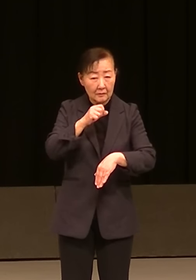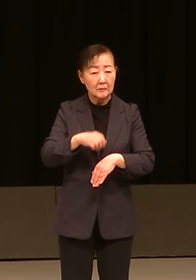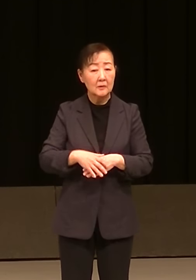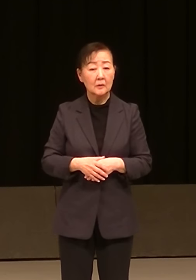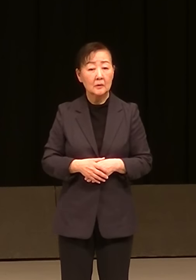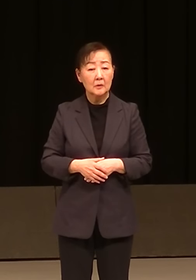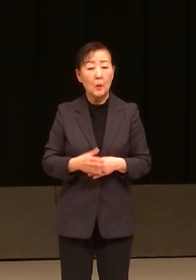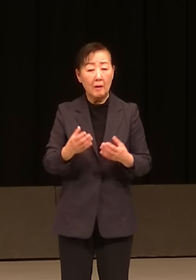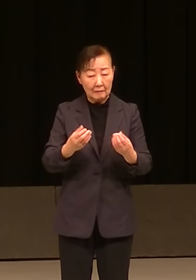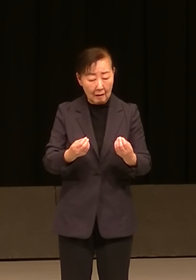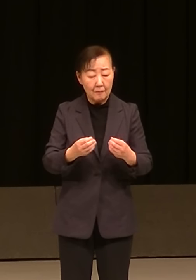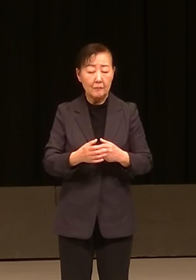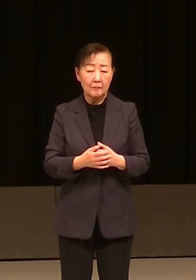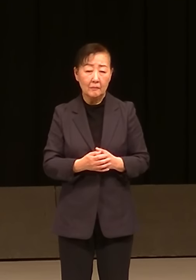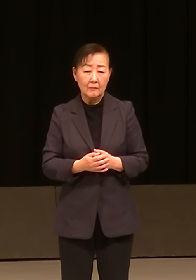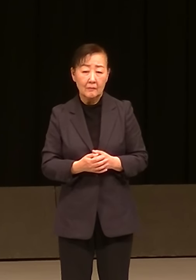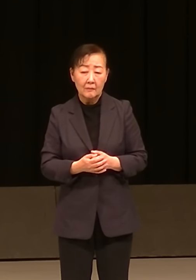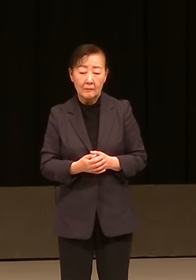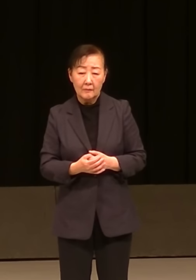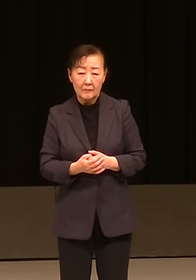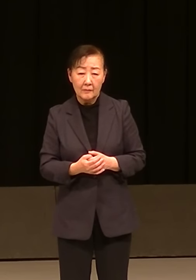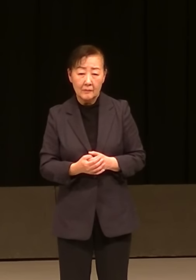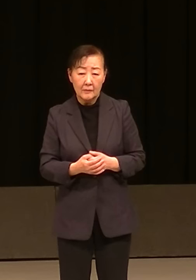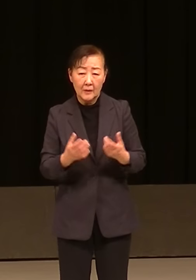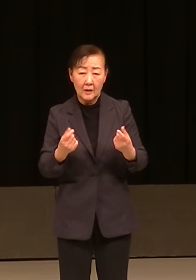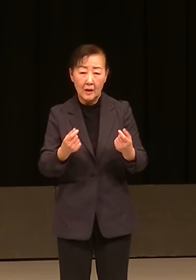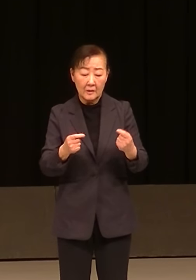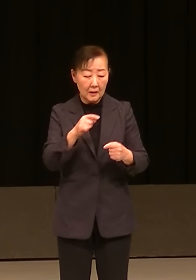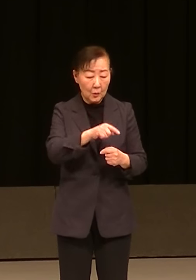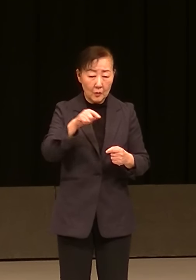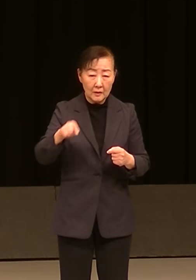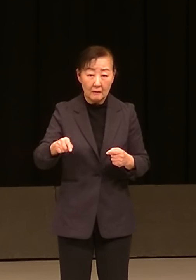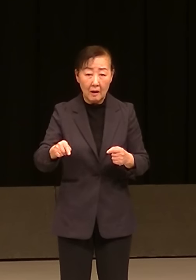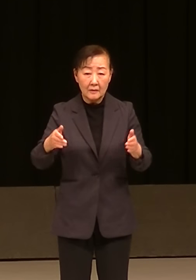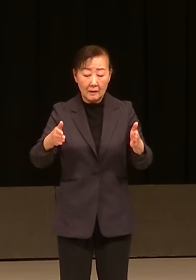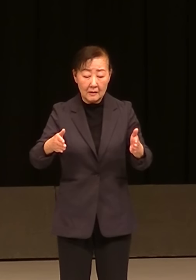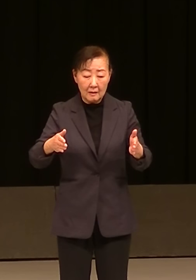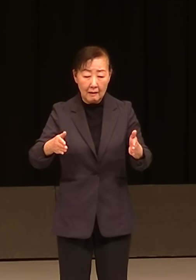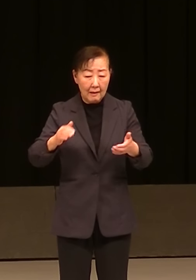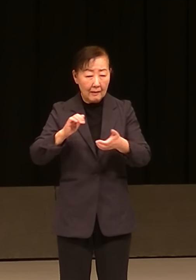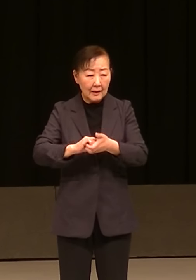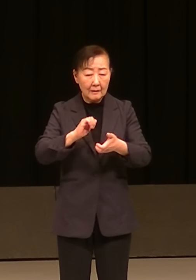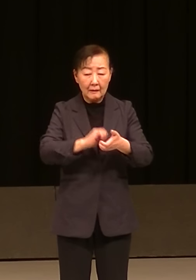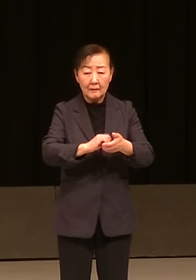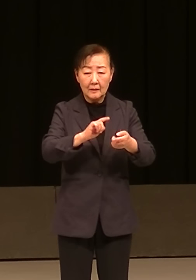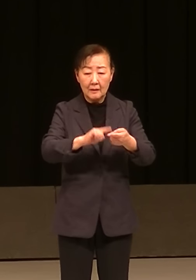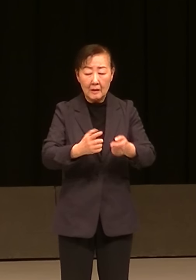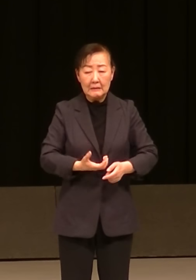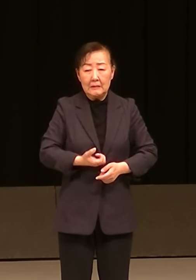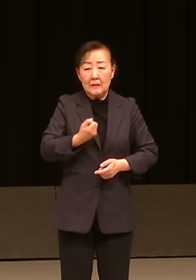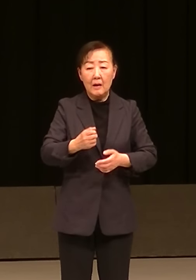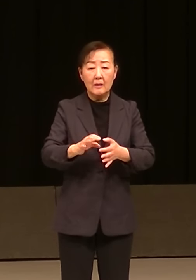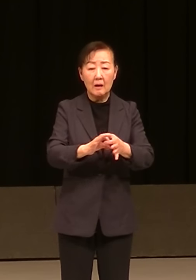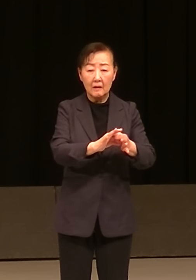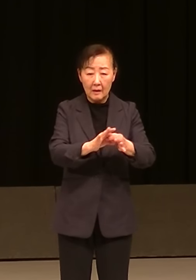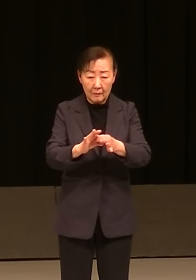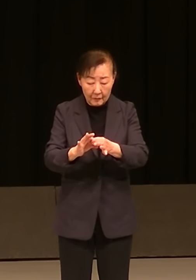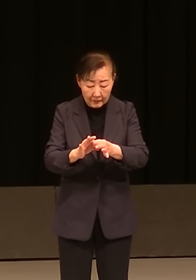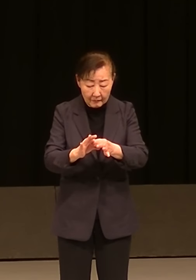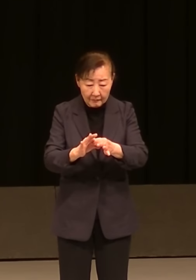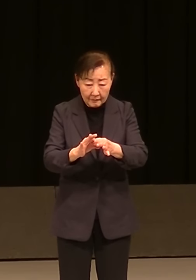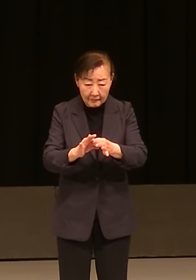つの火の型になるかなと思いますが、やっぱり両者の間に、徹底的なこの信頼関係、と、ま